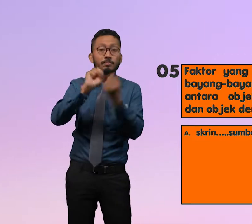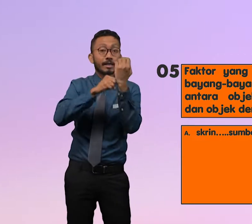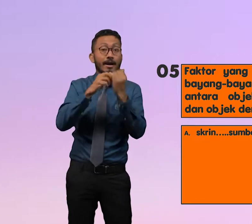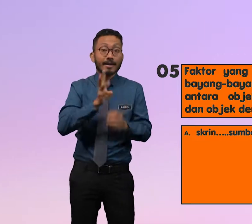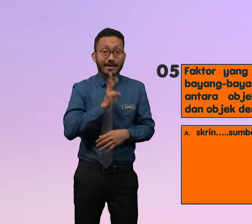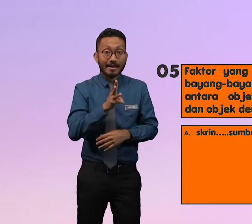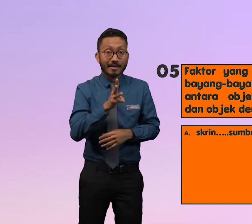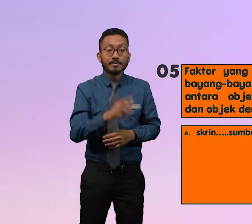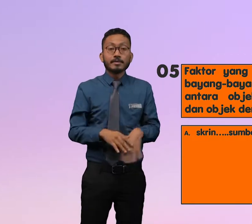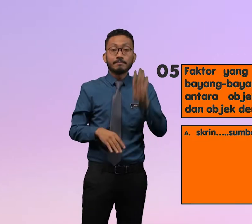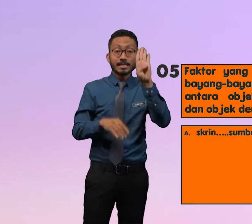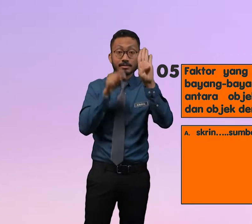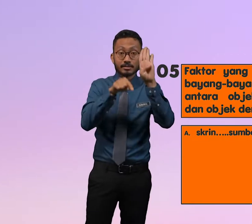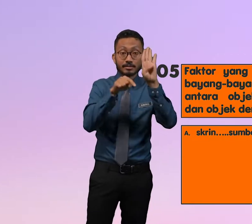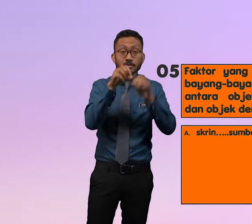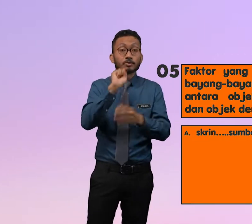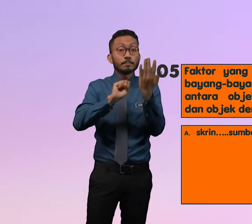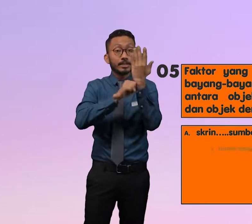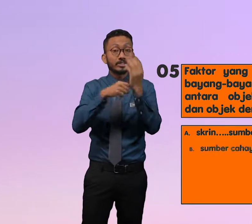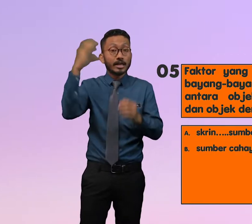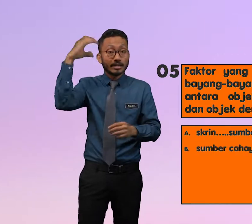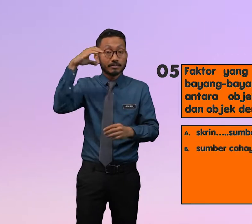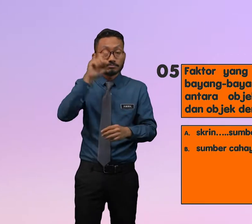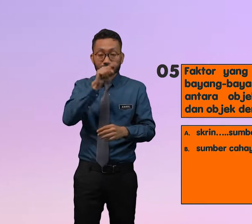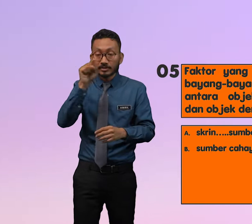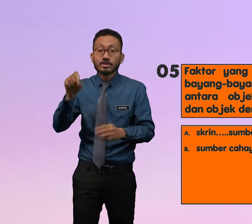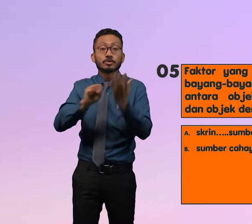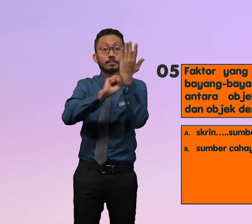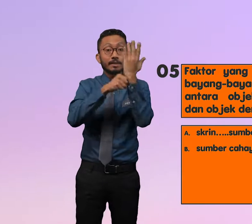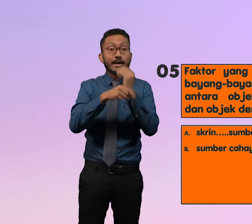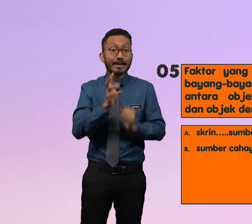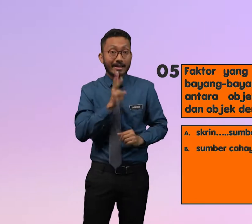sumber air. B. Sumber cahaya. Sumber air.